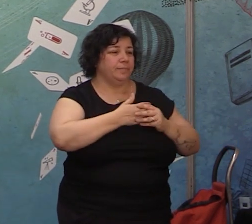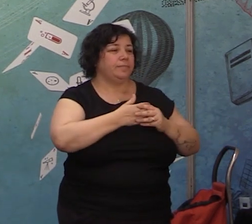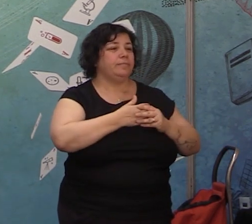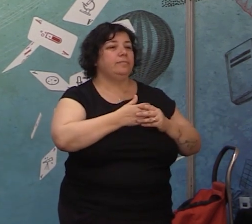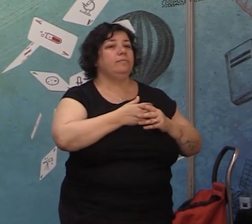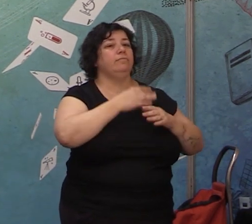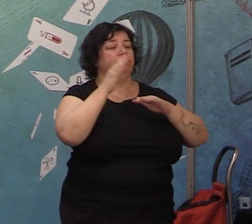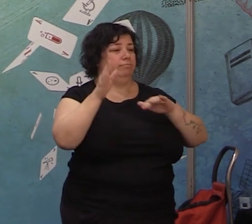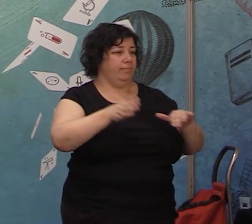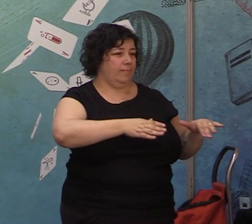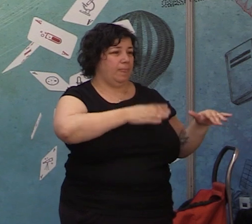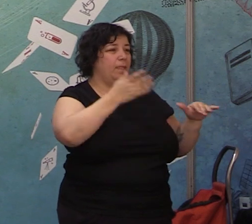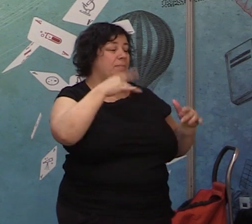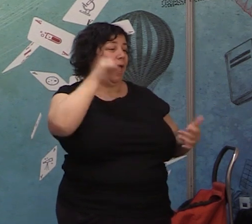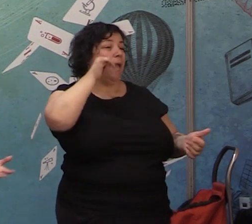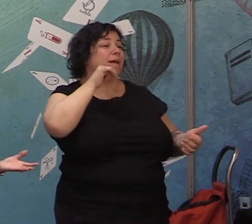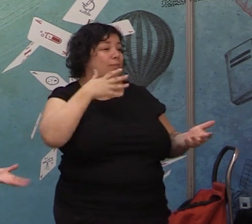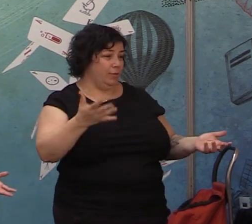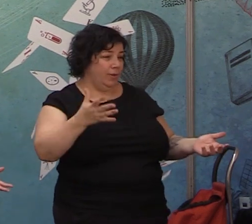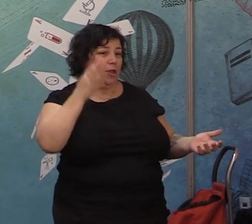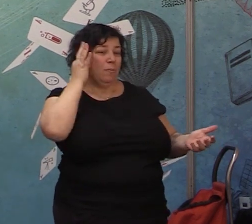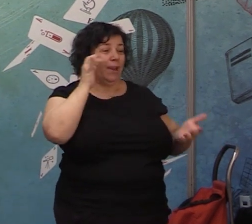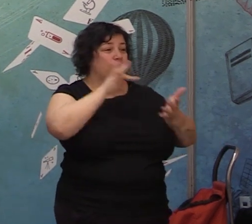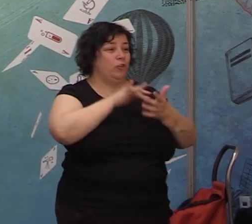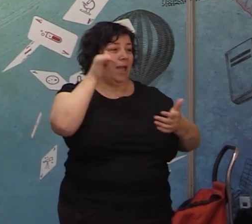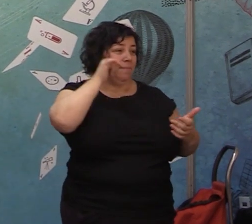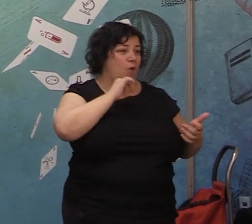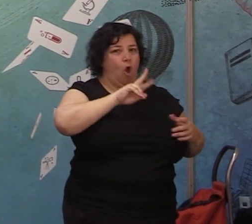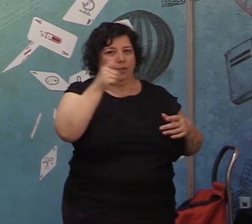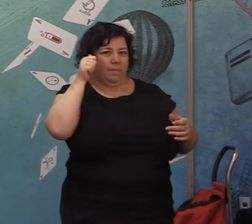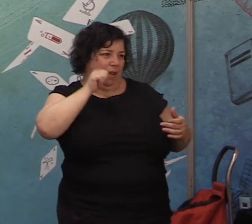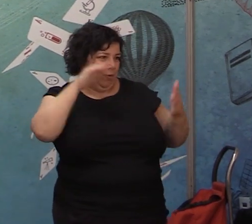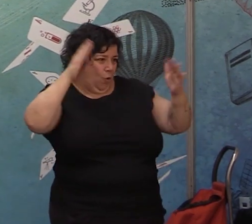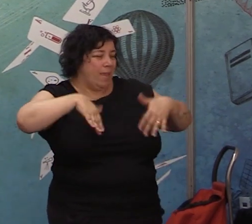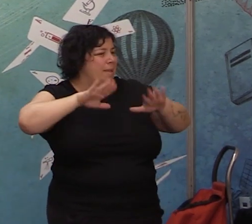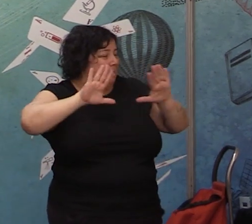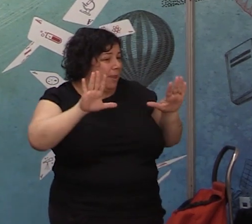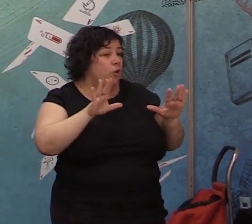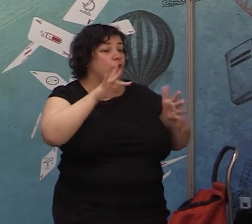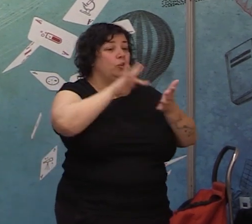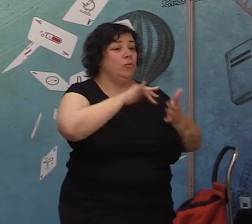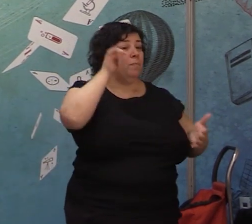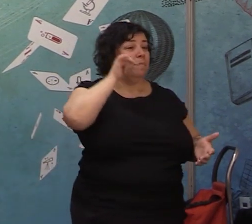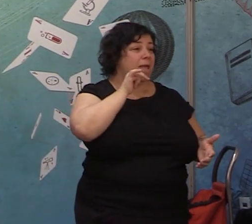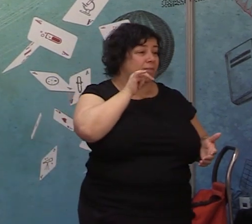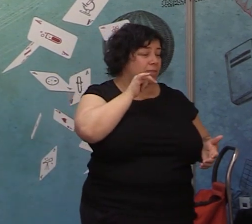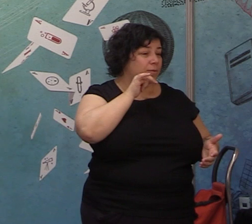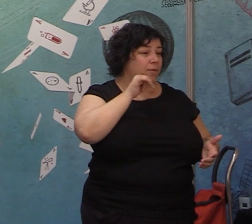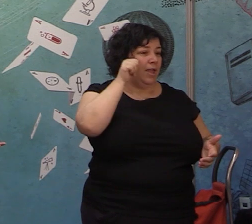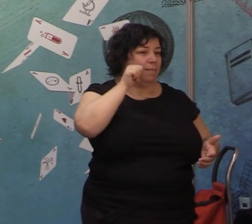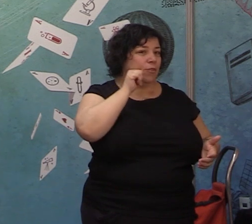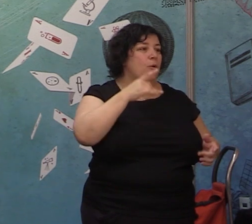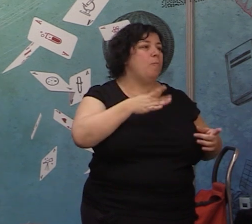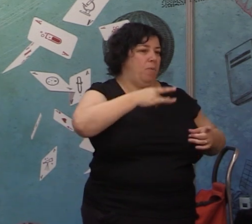Luego pasamos a los embarazos. Hay mujeres que se embarazan, mujeres que no se embarazan, pero en los embarazos podemos tener